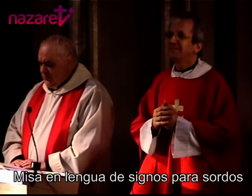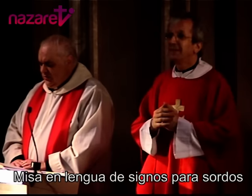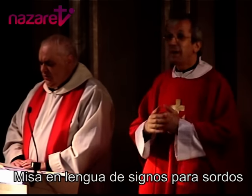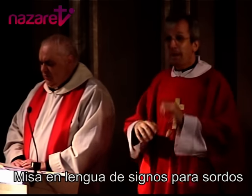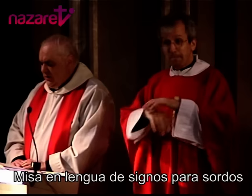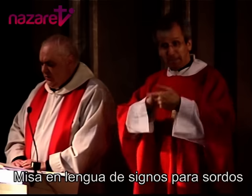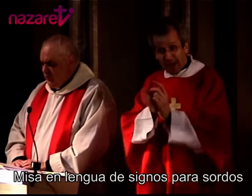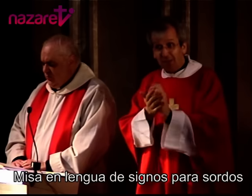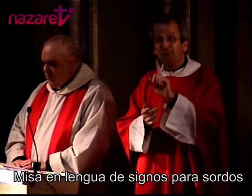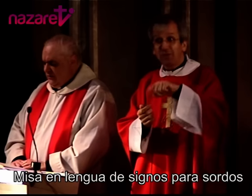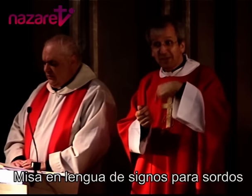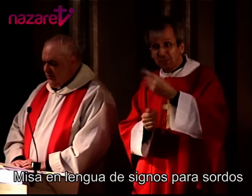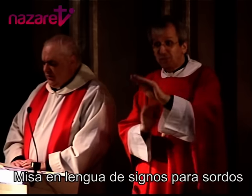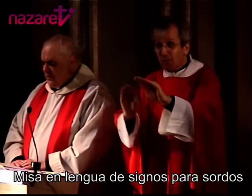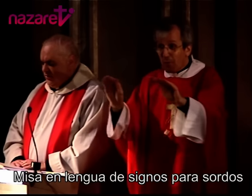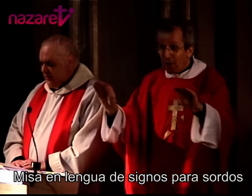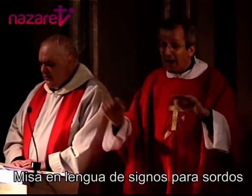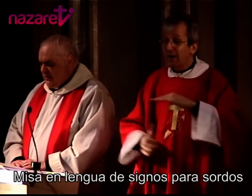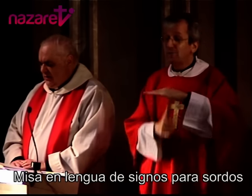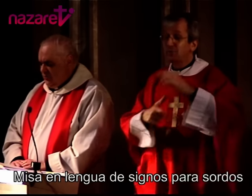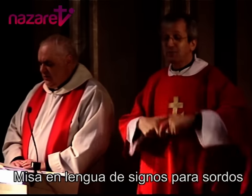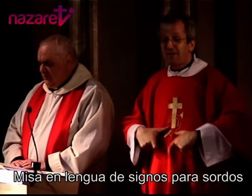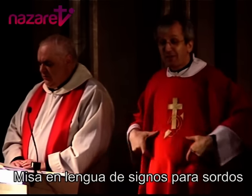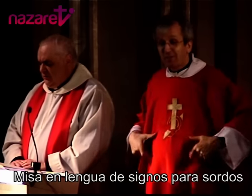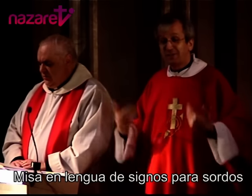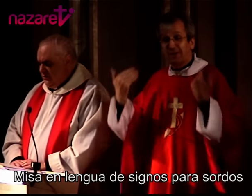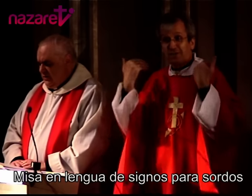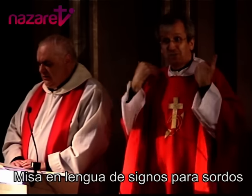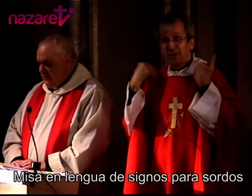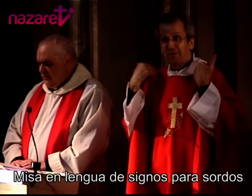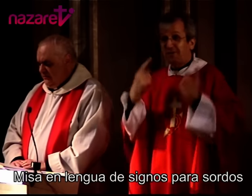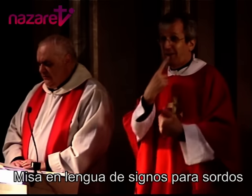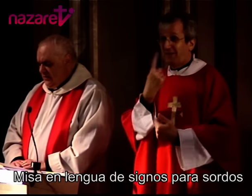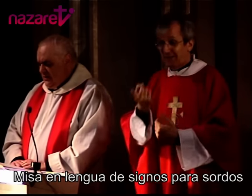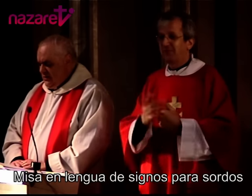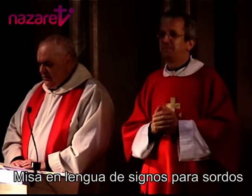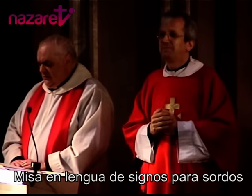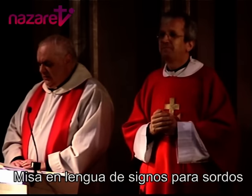Pilato, después de convocar a los sumos sacerdotes, a los magistrados y al pueblo, les dijo: